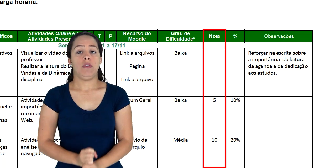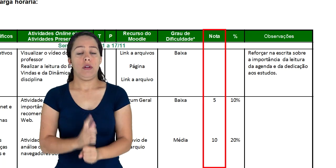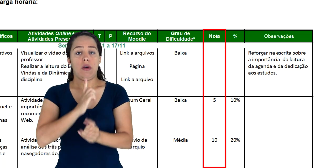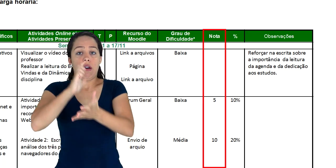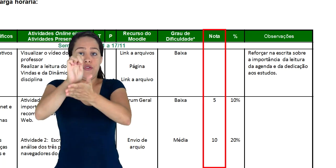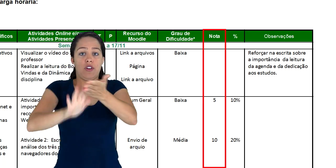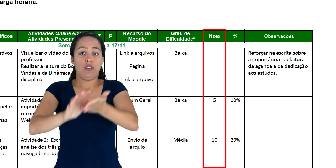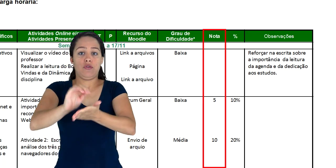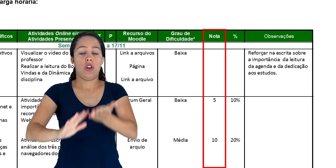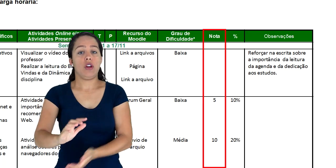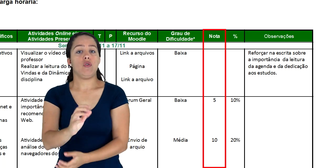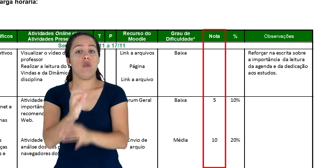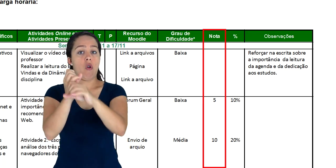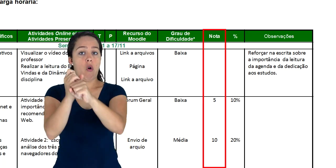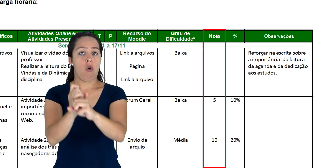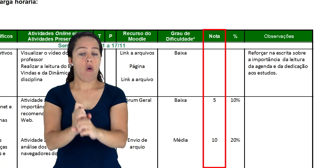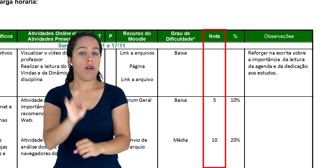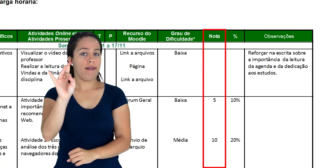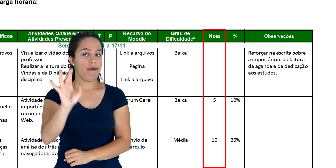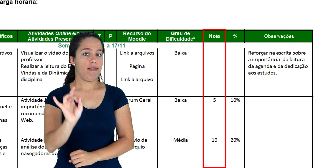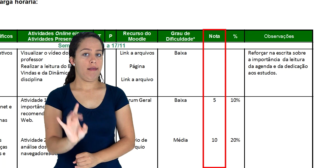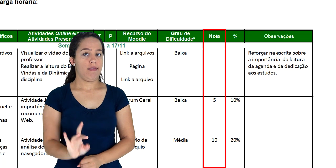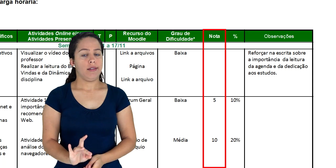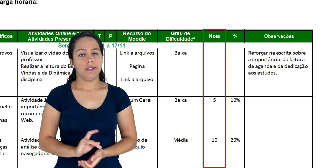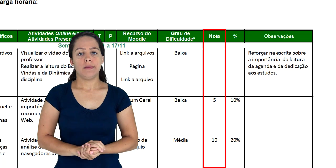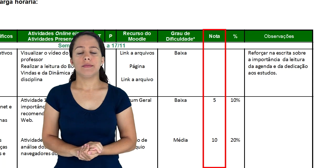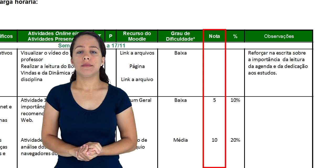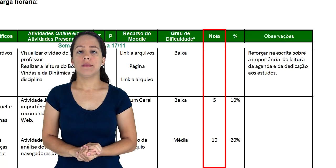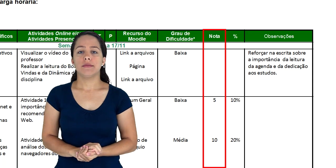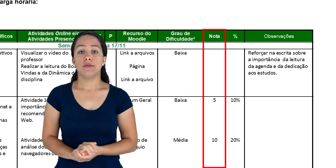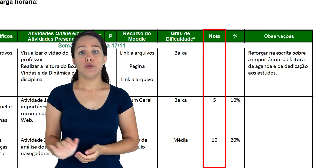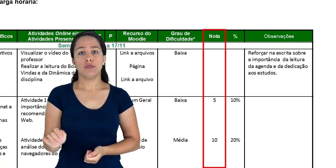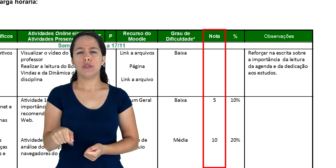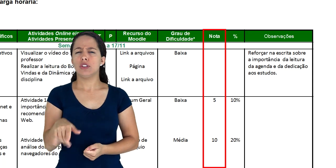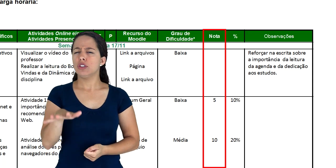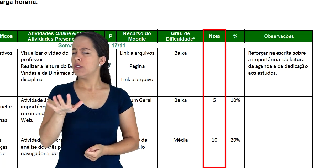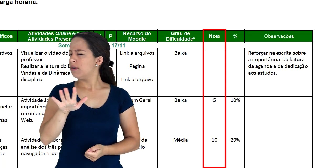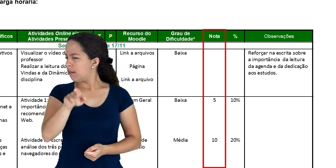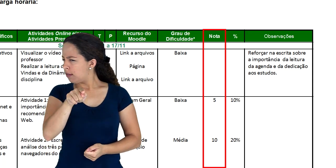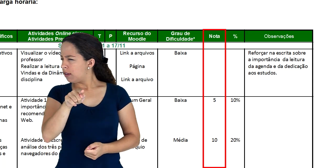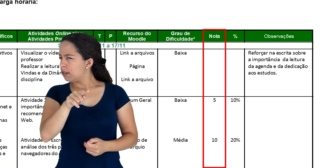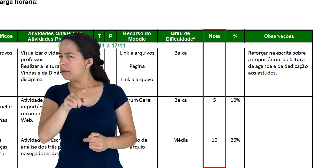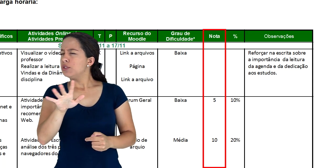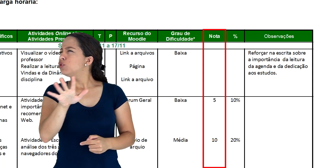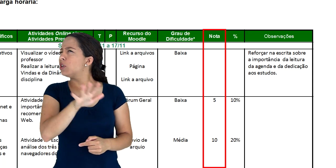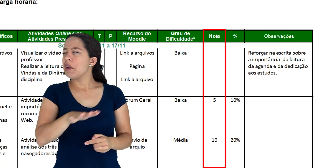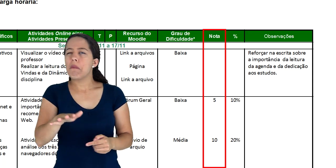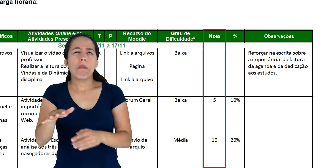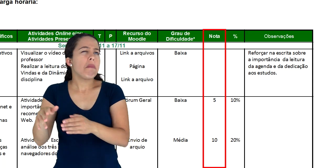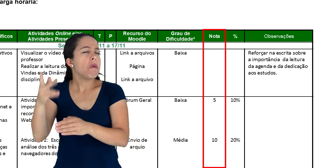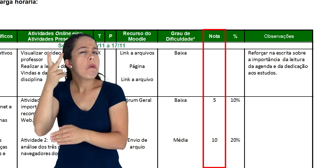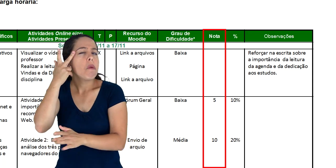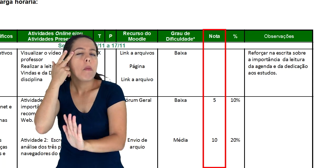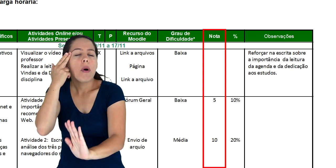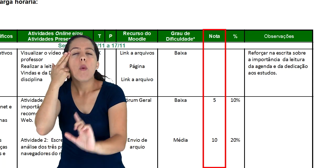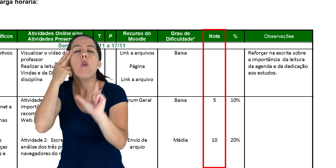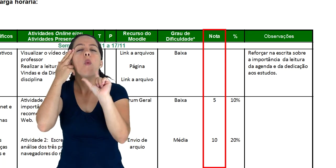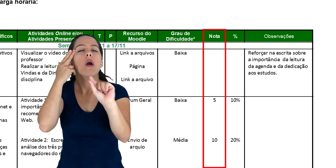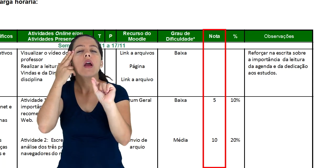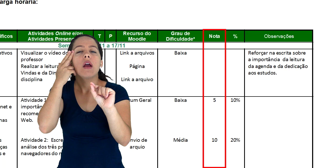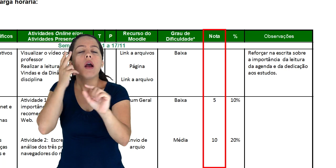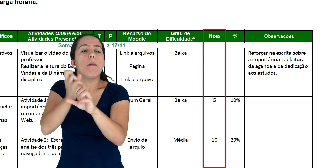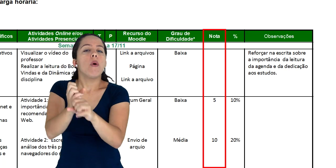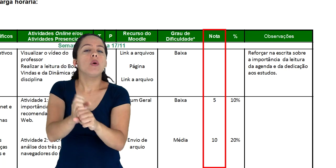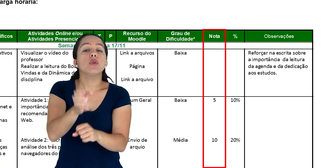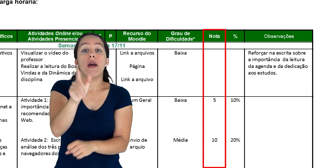notas de cada atividade. Em geral, um curso vale 100 pontos, então é